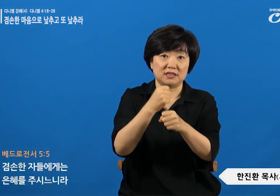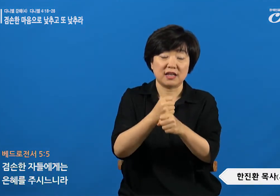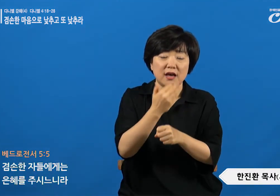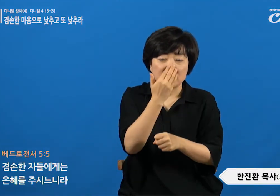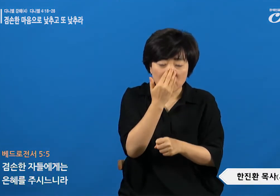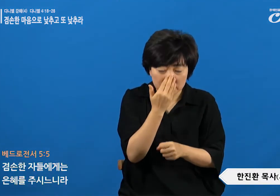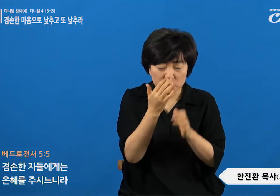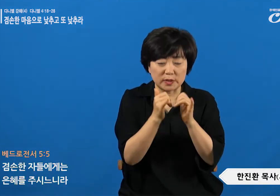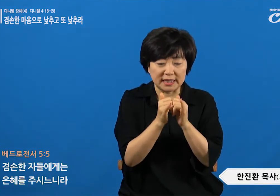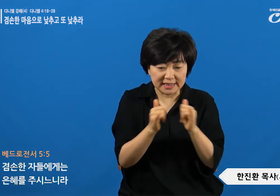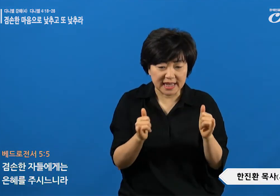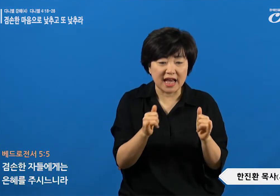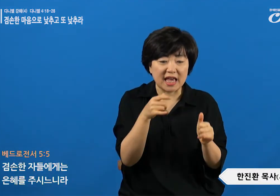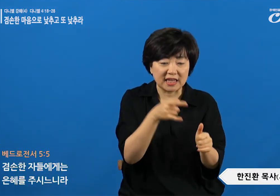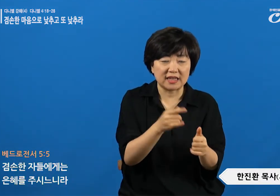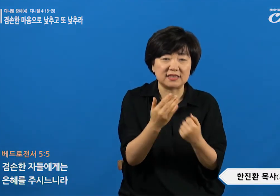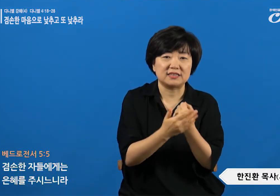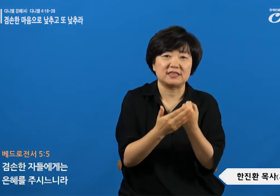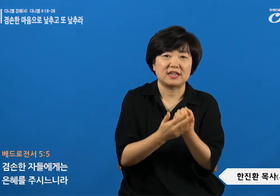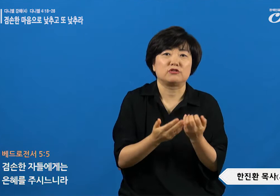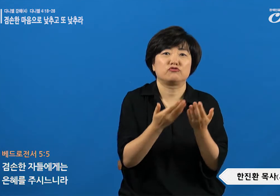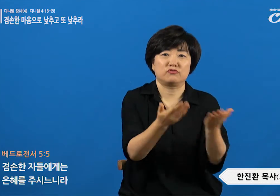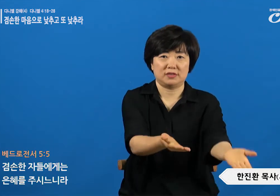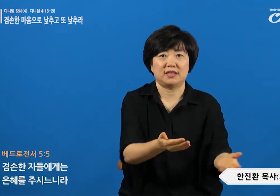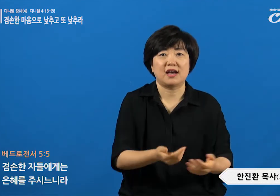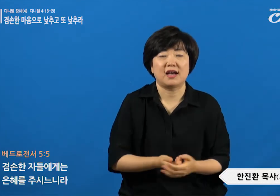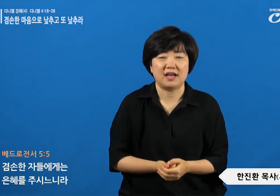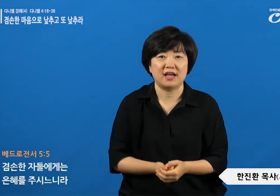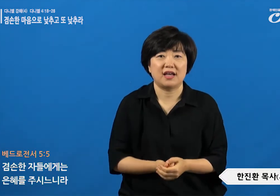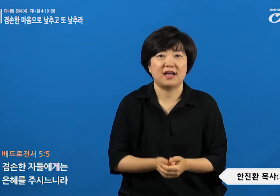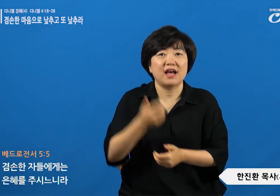대적하시되 겸손한 자들에게는 은혜를 주시느니라.